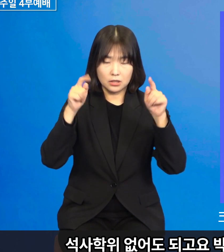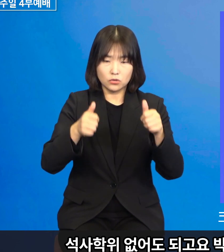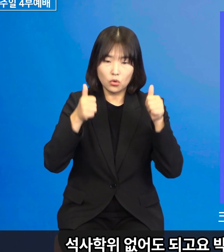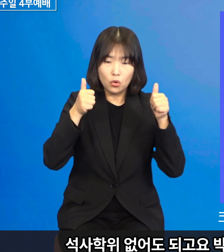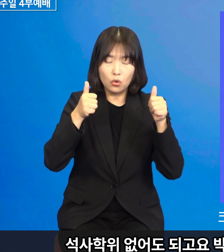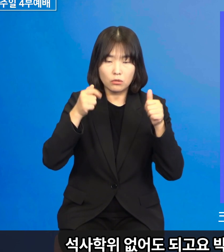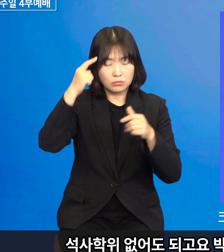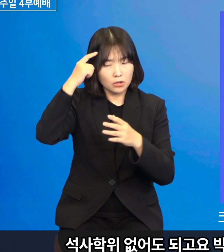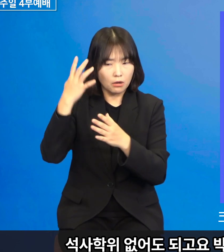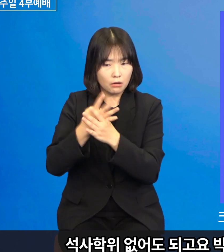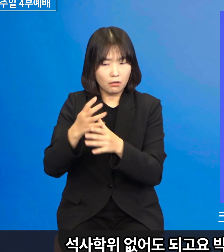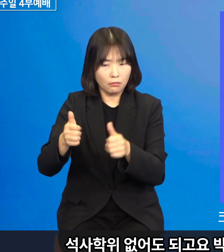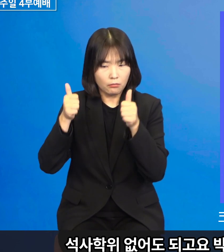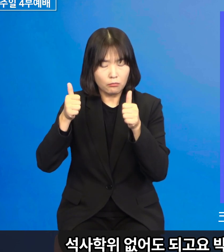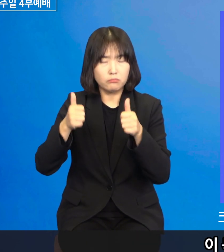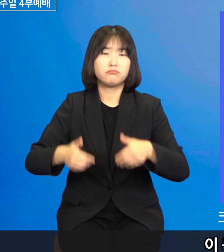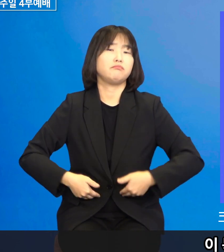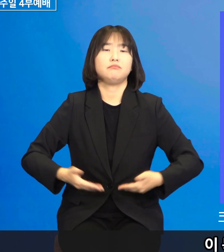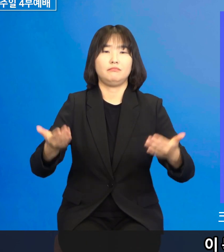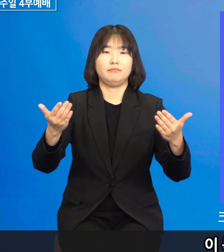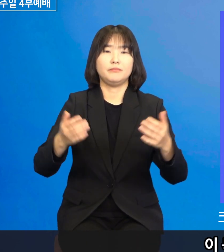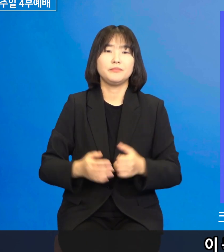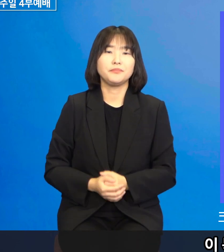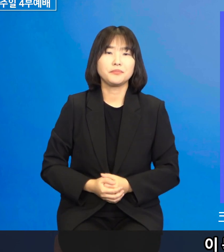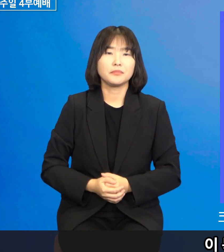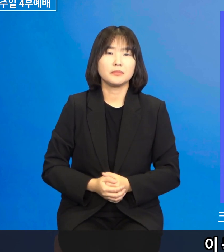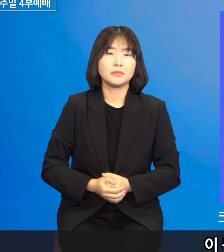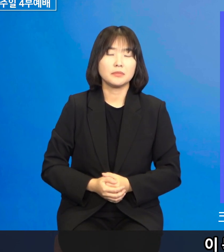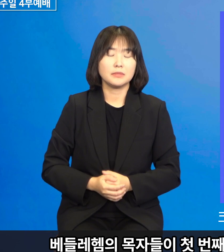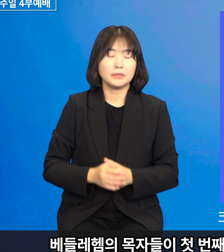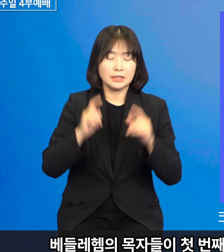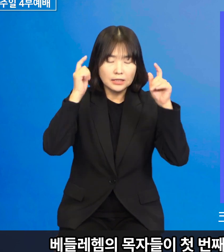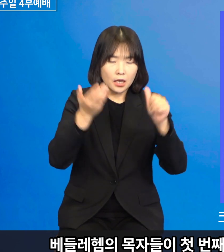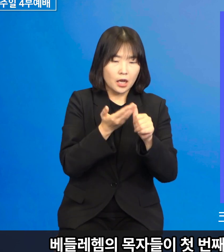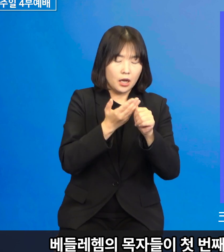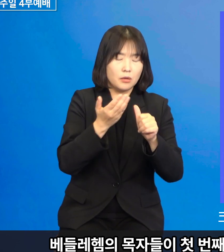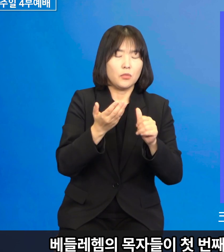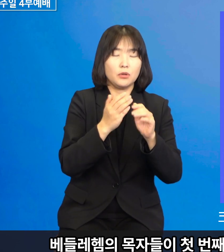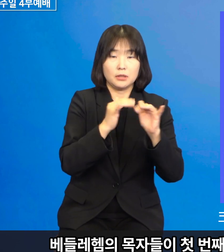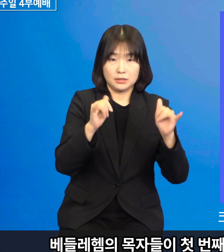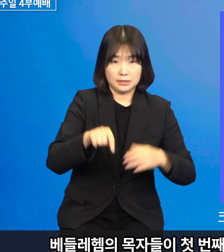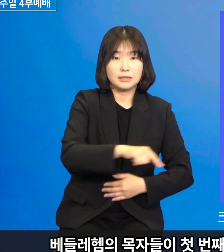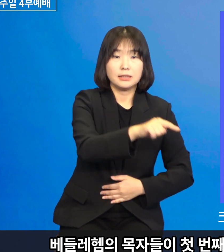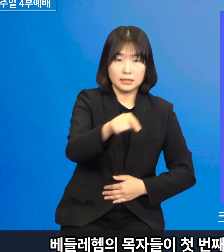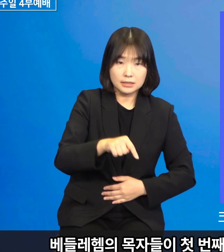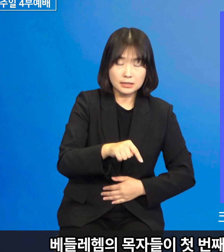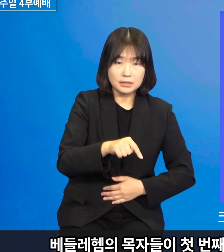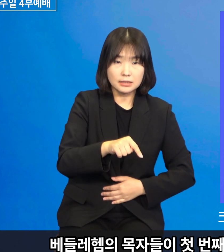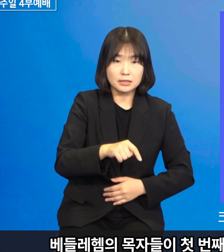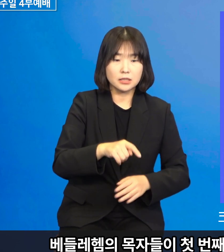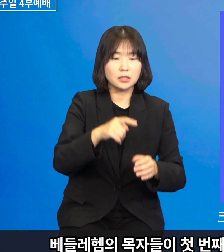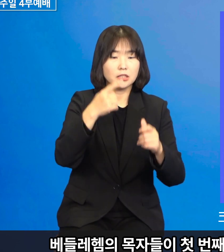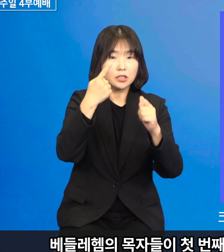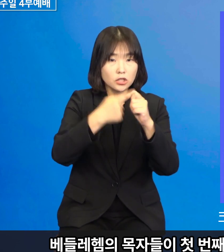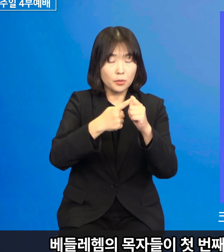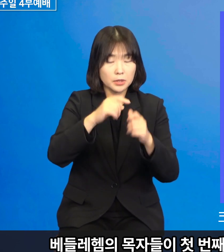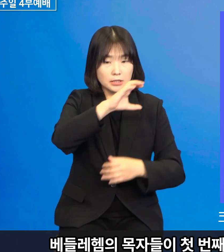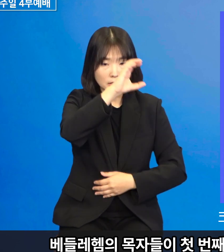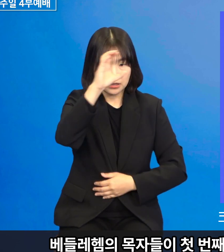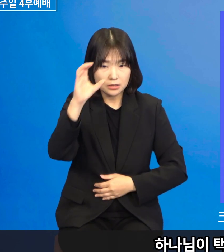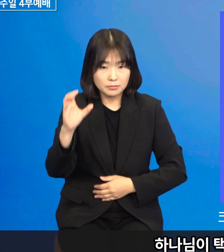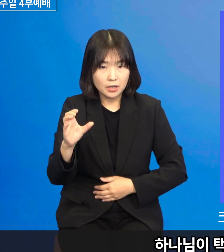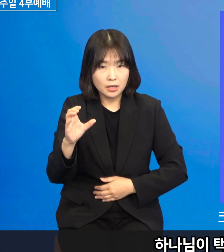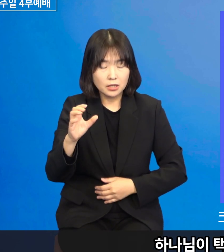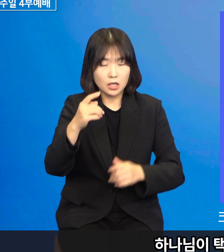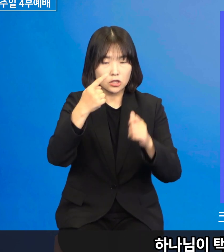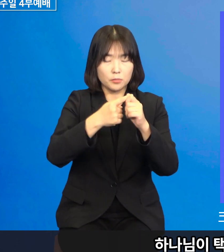되고요, 박사학위 더더욱 없어도 됩니다. 이 목자들, 베들레헴의 목자들이 첫 번째 크리스마스의 첫 번째